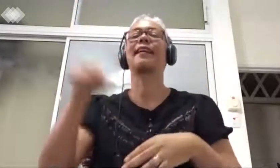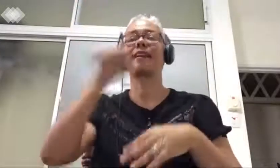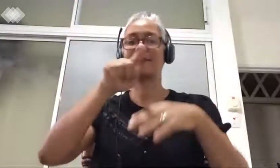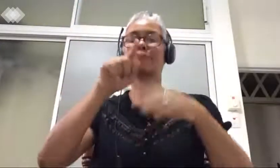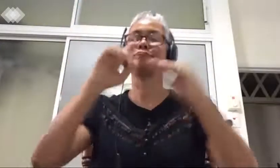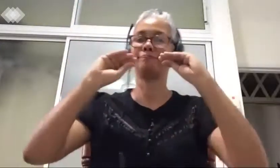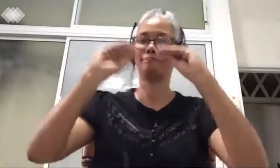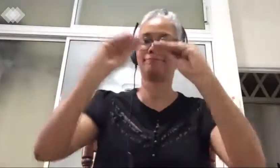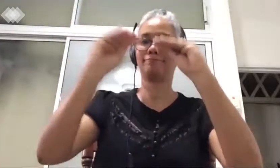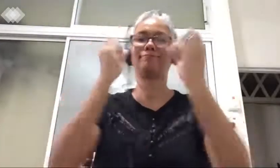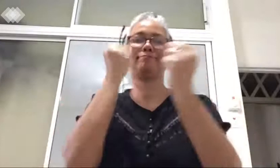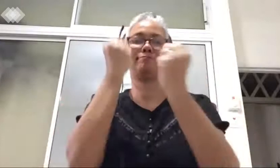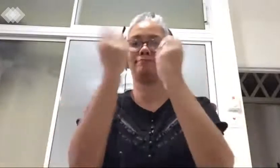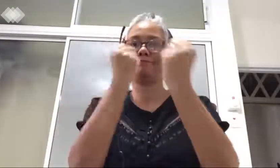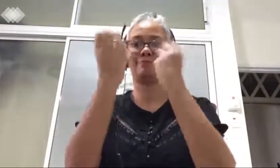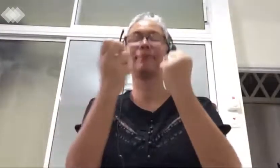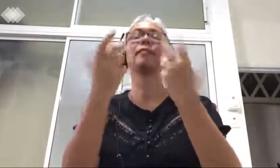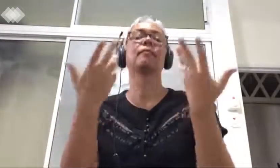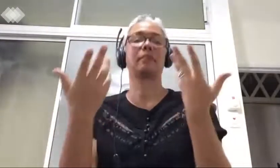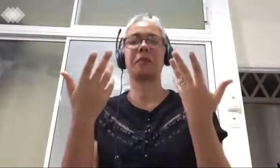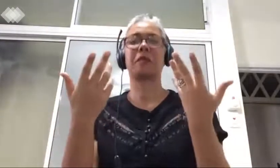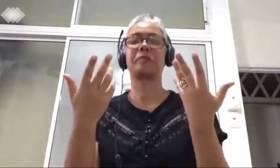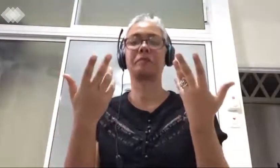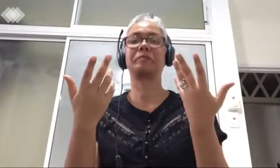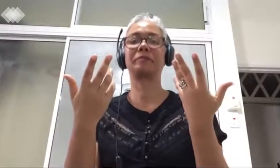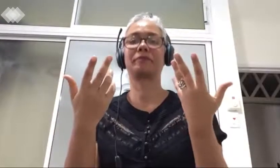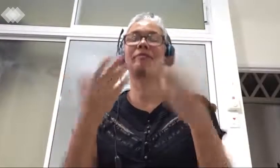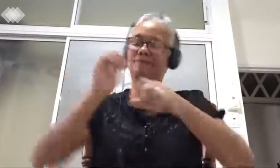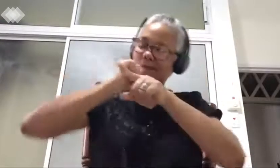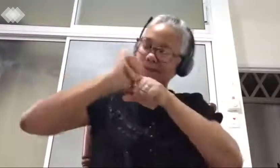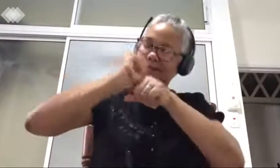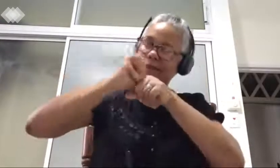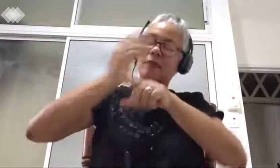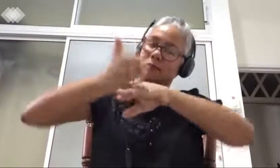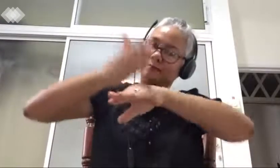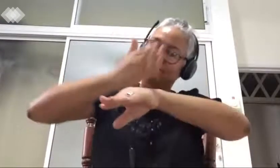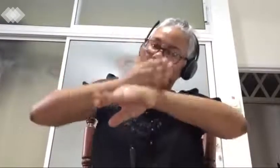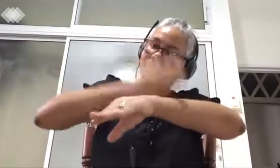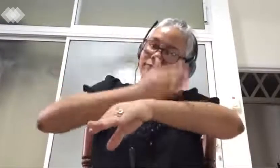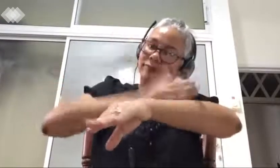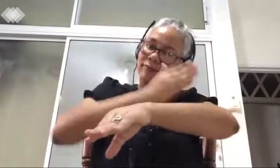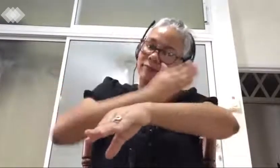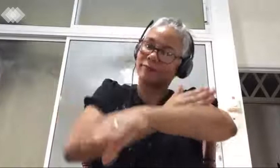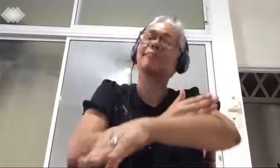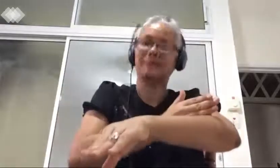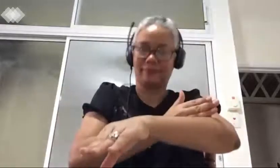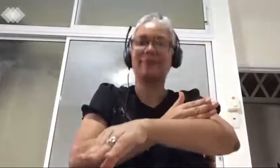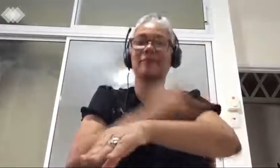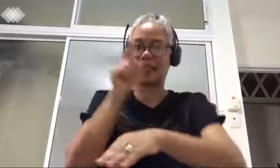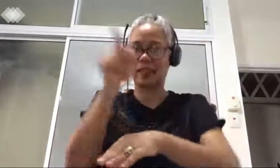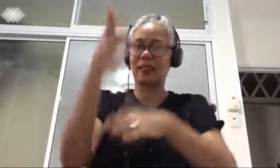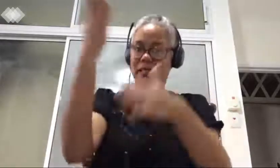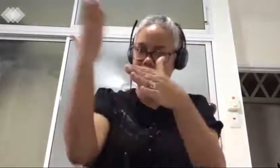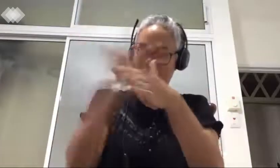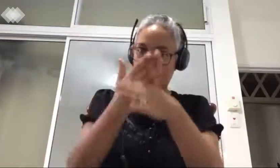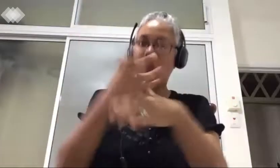serie de charlas primero y luego entrenamientos ya para que los profesionales pues